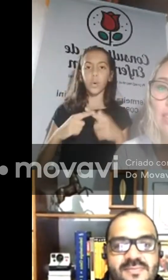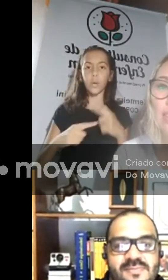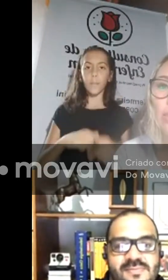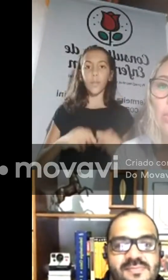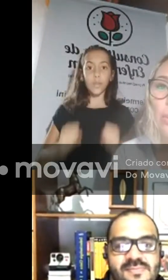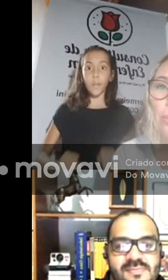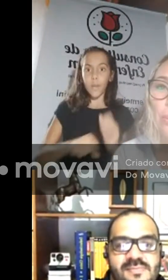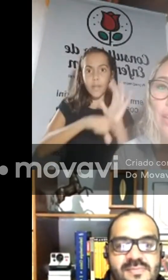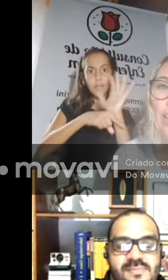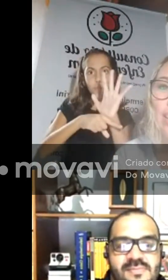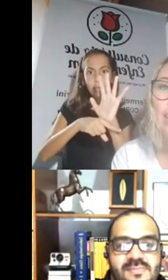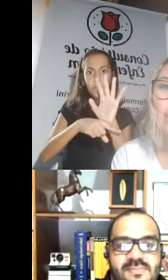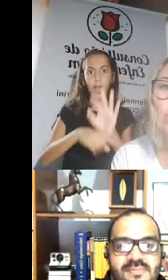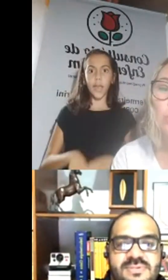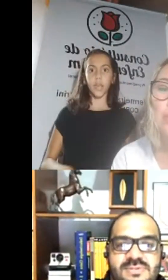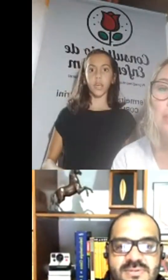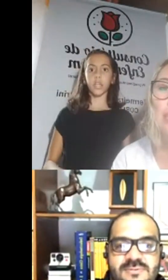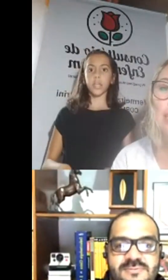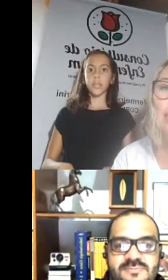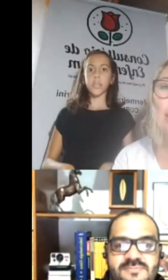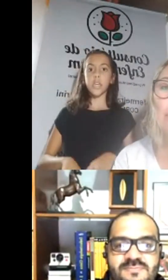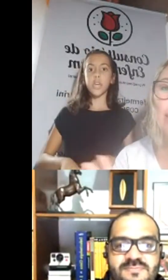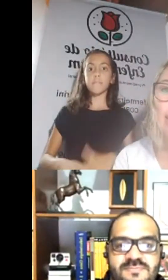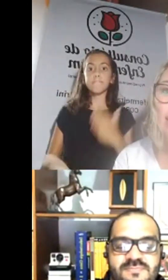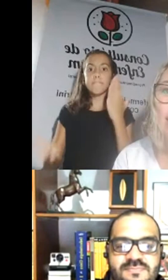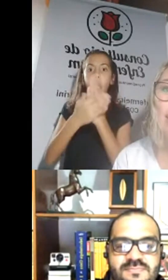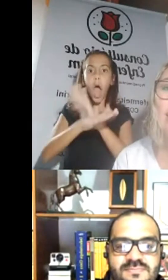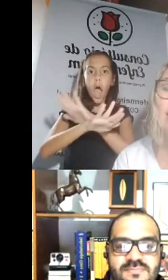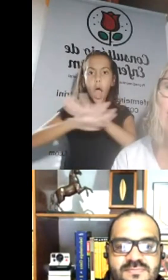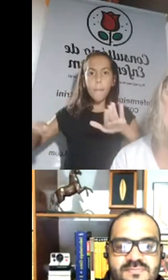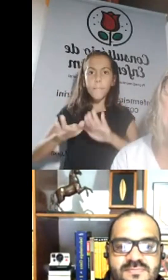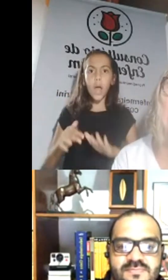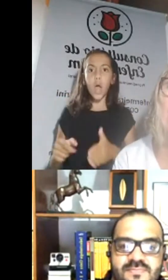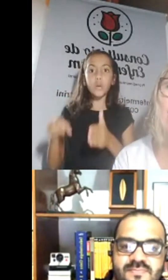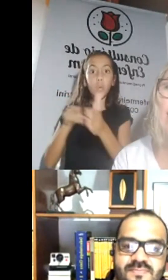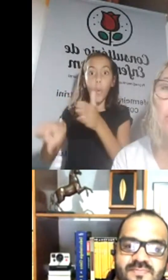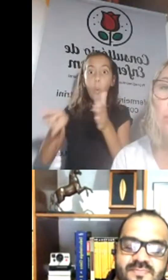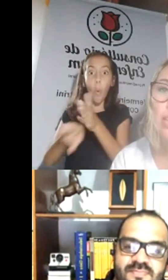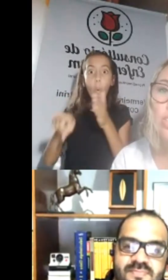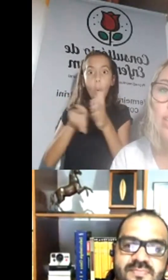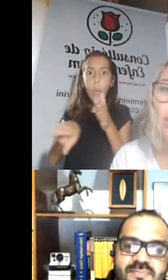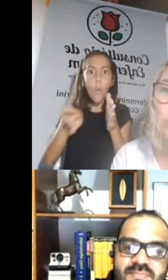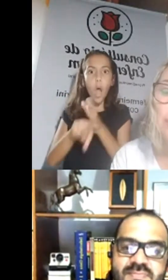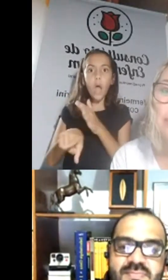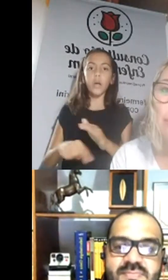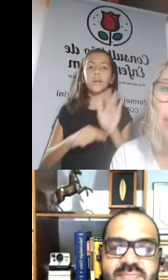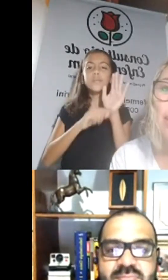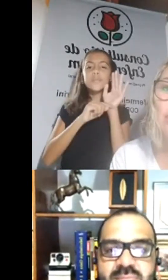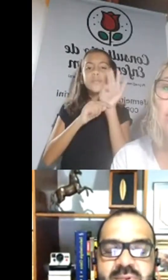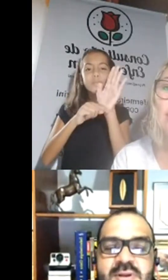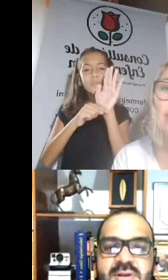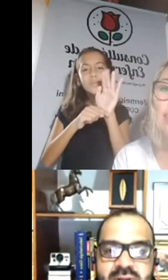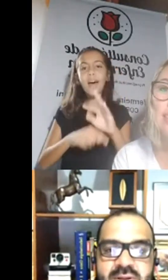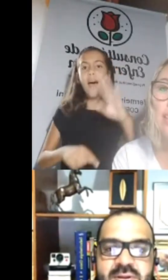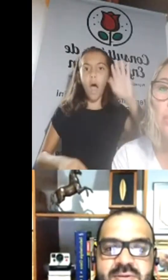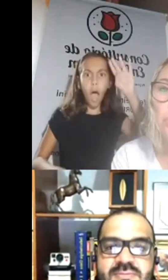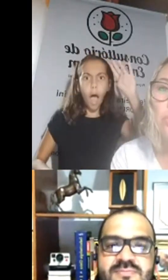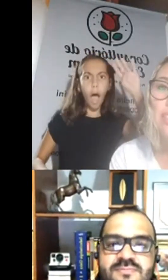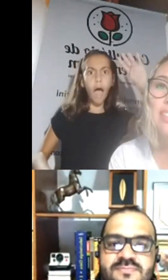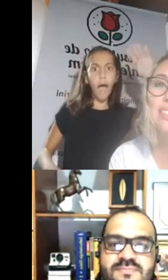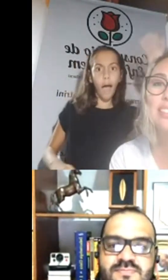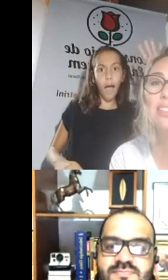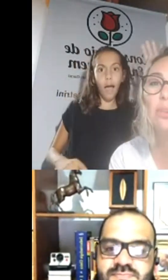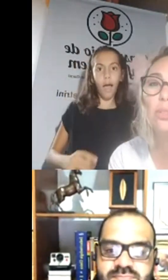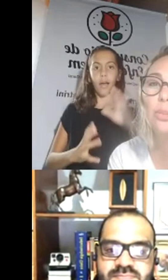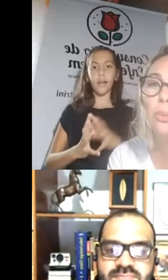informações, né, doutor? Porque nos possibilita abrir a ideia, a compartilhar os pensamentos, a esclarecer